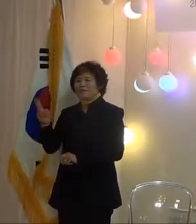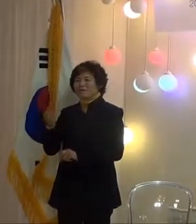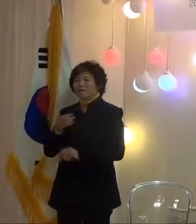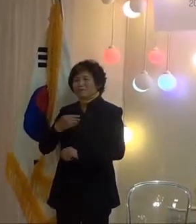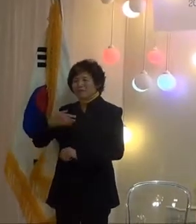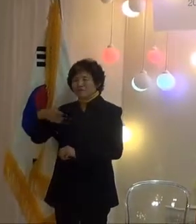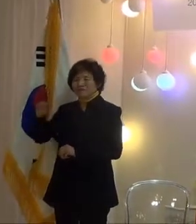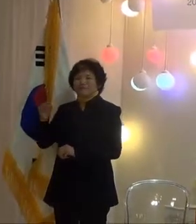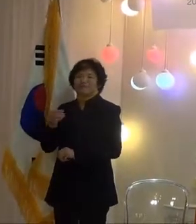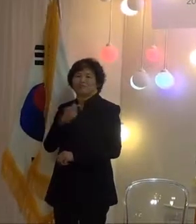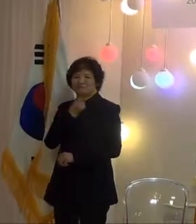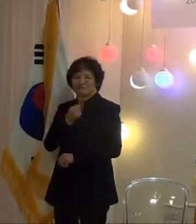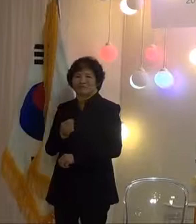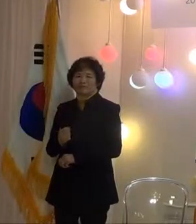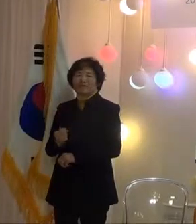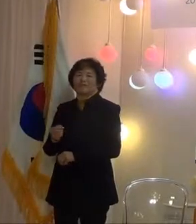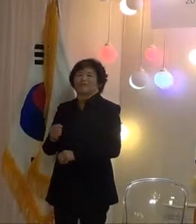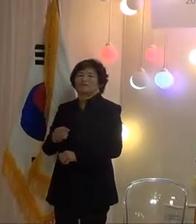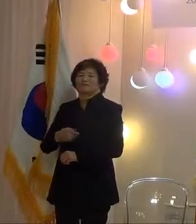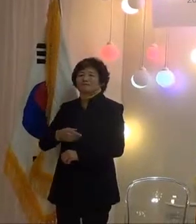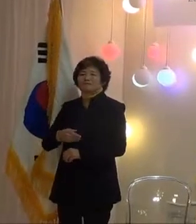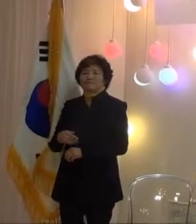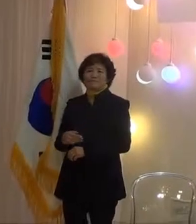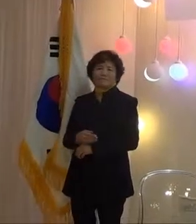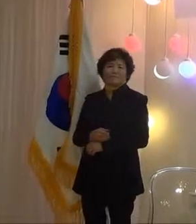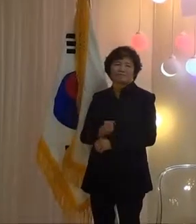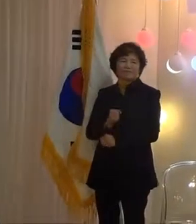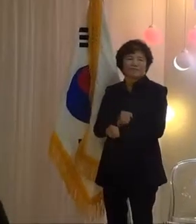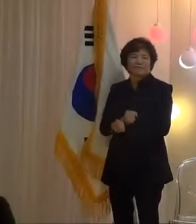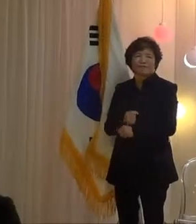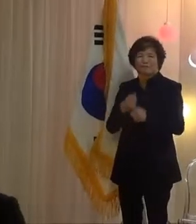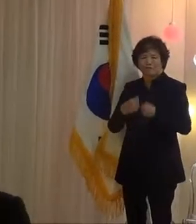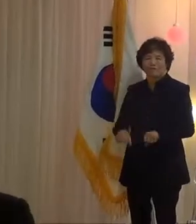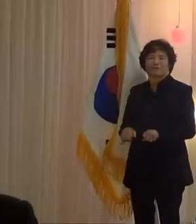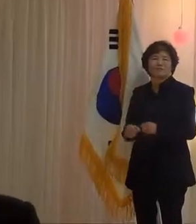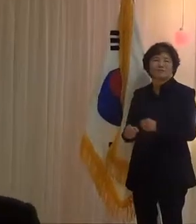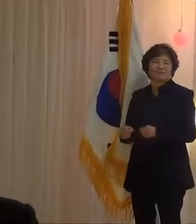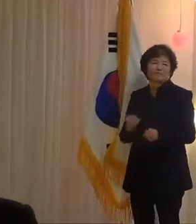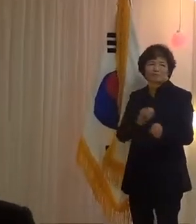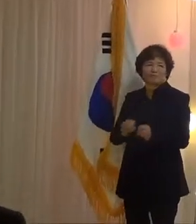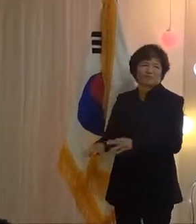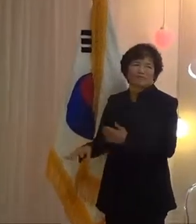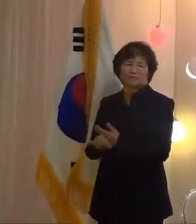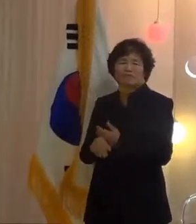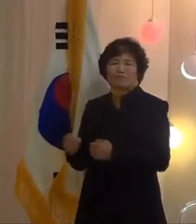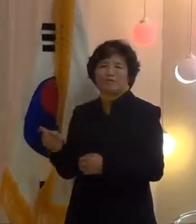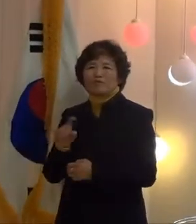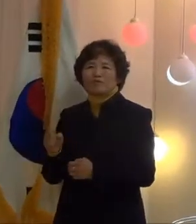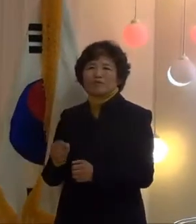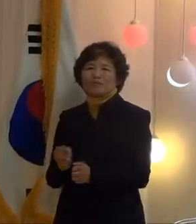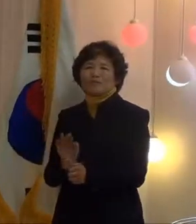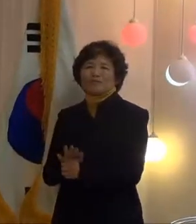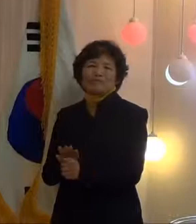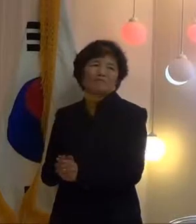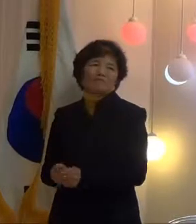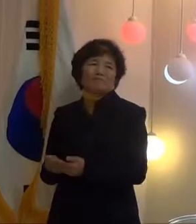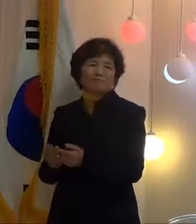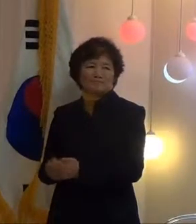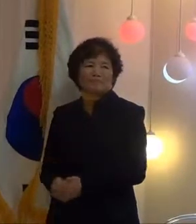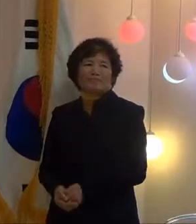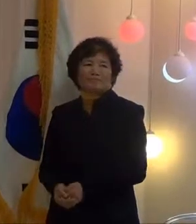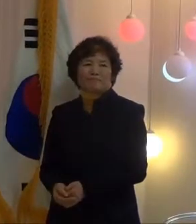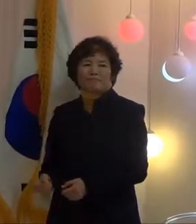제가 하다가 포기해버리면 제가 5분이나 출판 기념 와주신 분들한테 제가 어떻게 보답을 하겠습니까? 앞으로